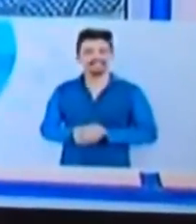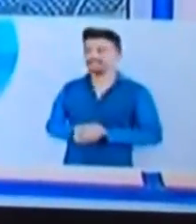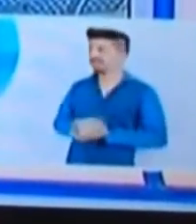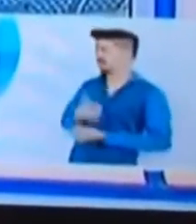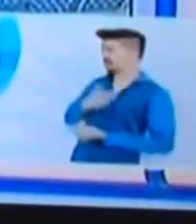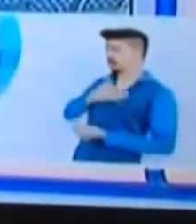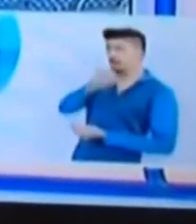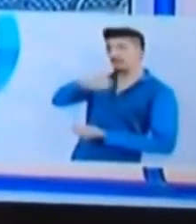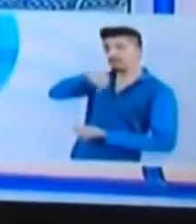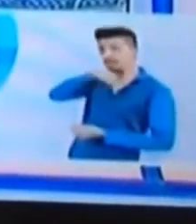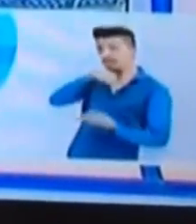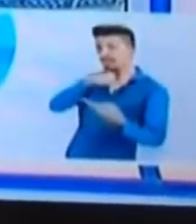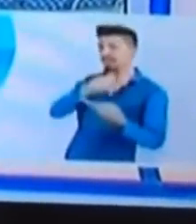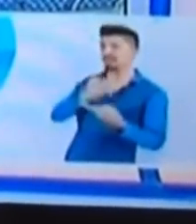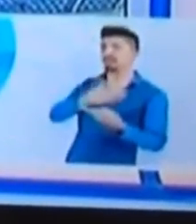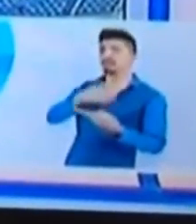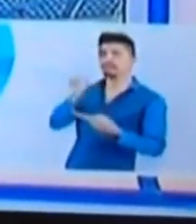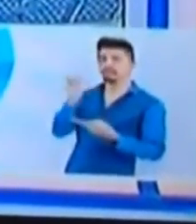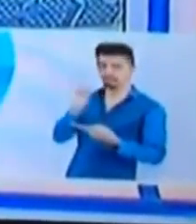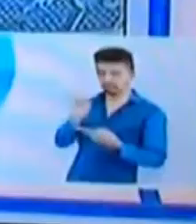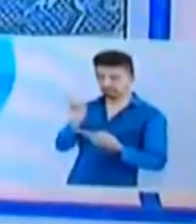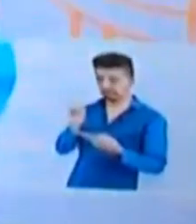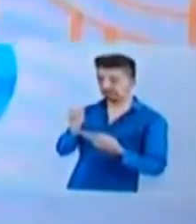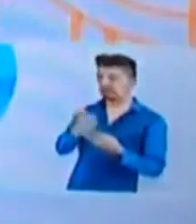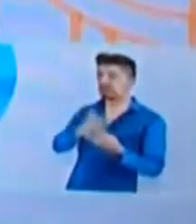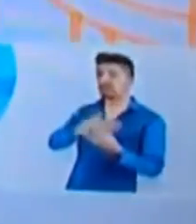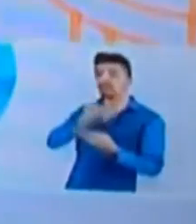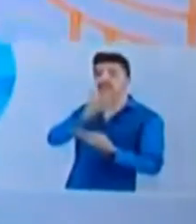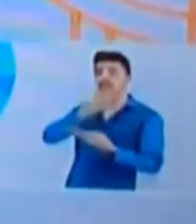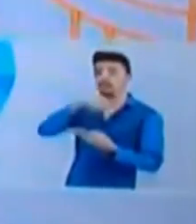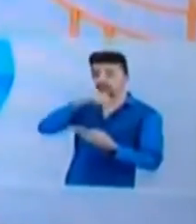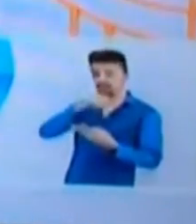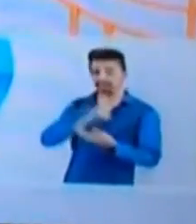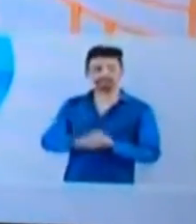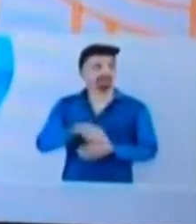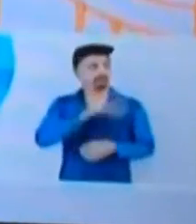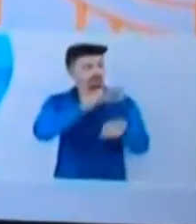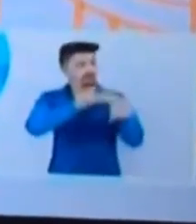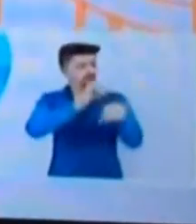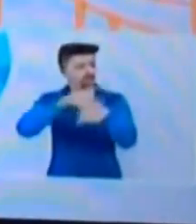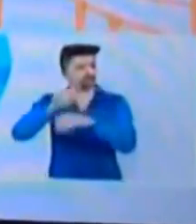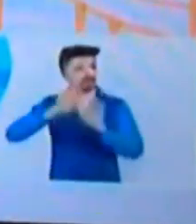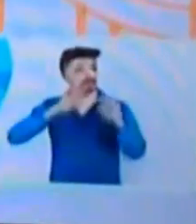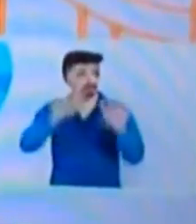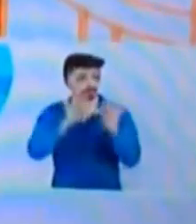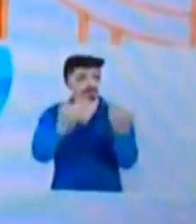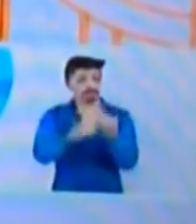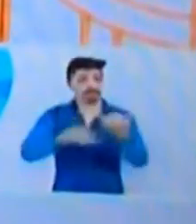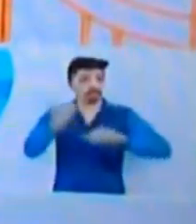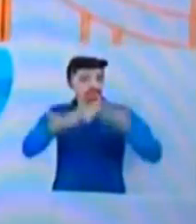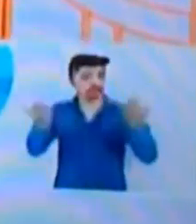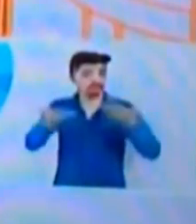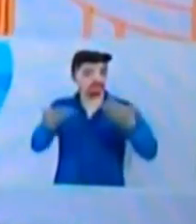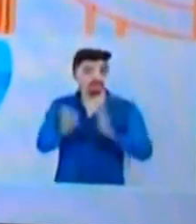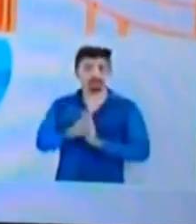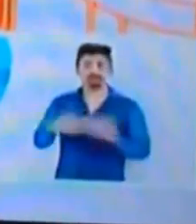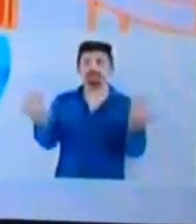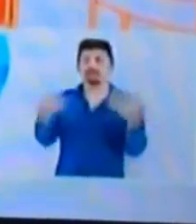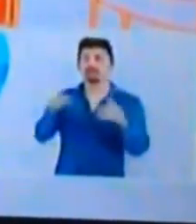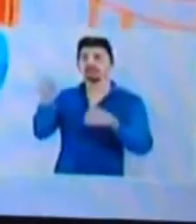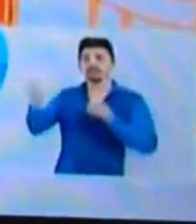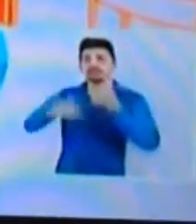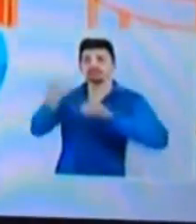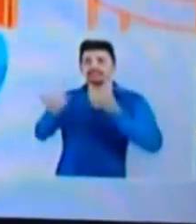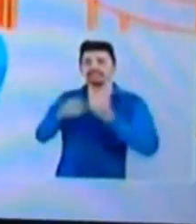Quantas Minha mãe e meu irmão e seu pai. Você chama toda a sua família para brincar com a gente. Da prova da Lagarta, é o que... Eu